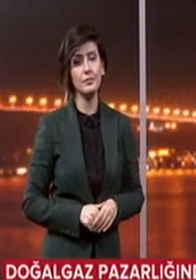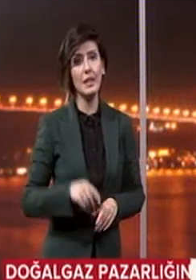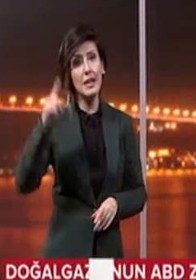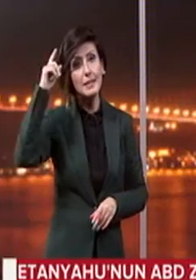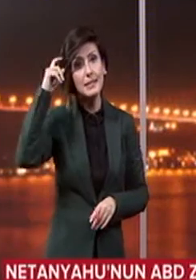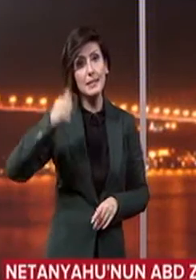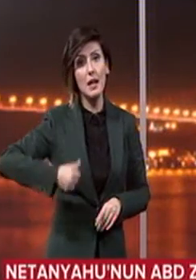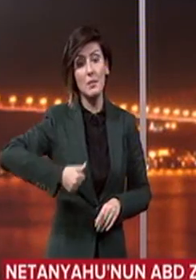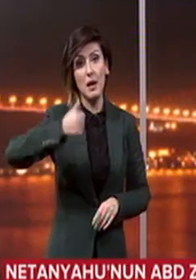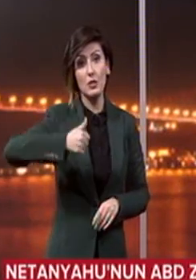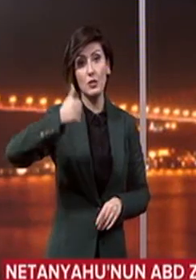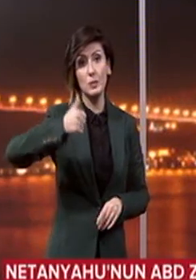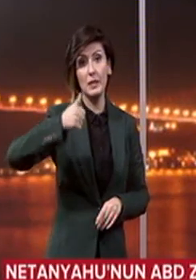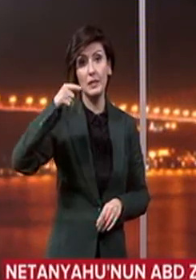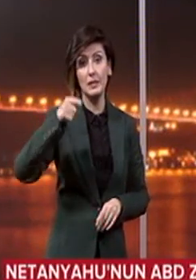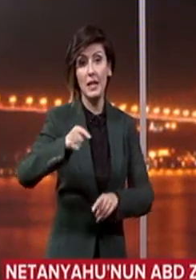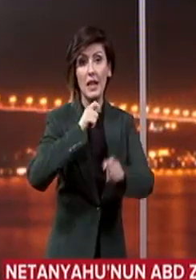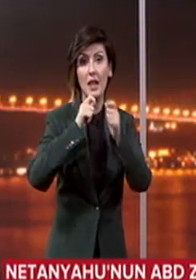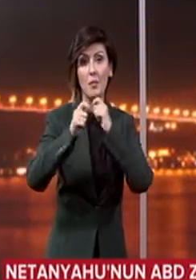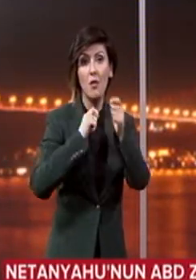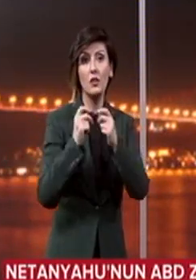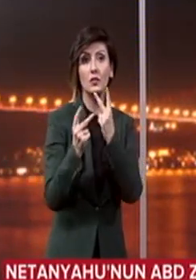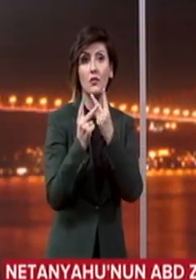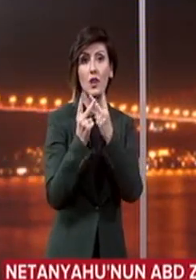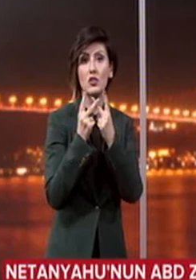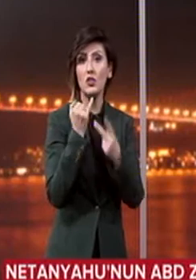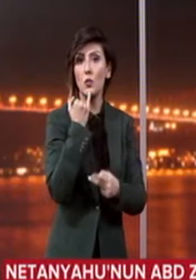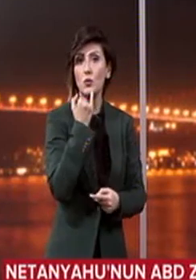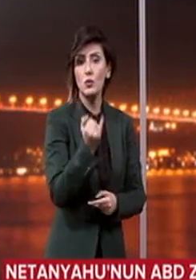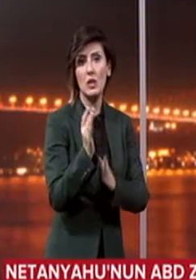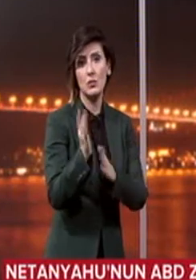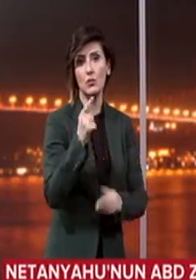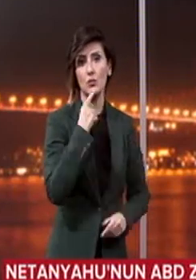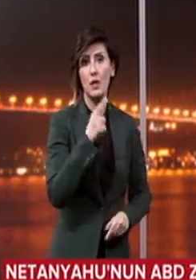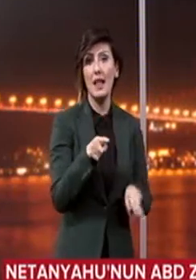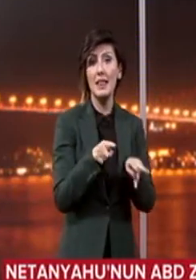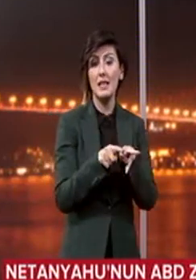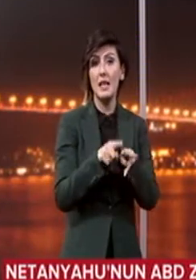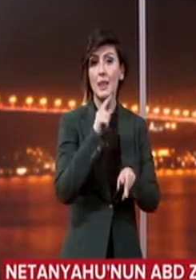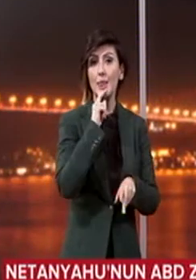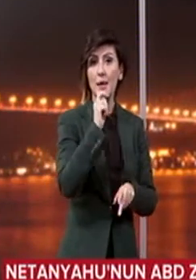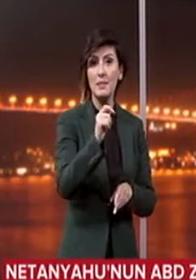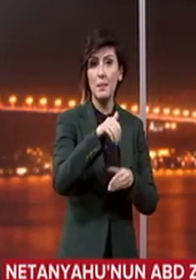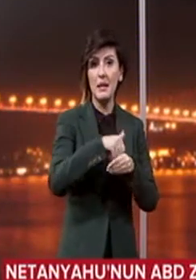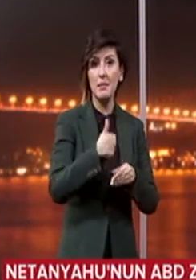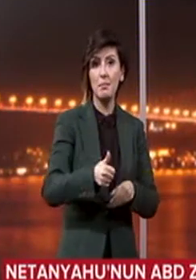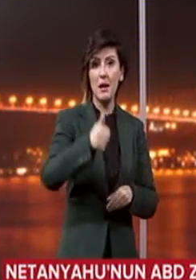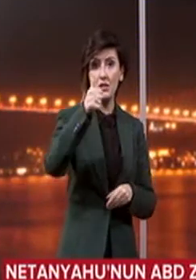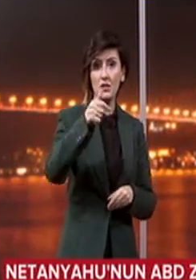İsrail Başbakanı Benjamin Netanyahu'nun tartışmalı Washington ziyareti sürüyor. Netanyahu, Temsilciler Meclisi Başkanı John